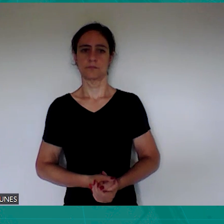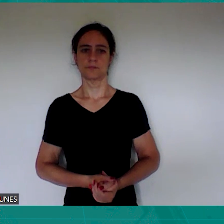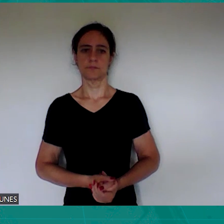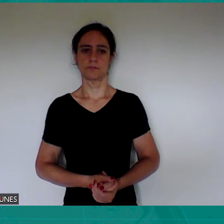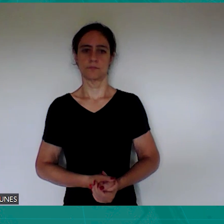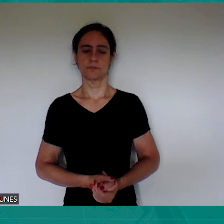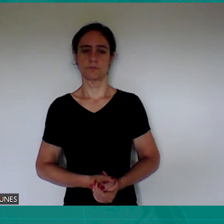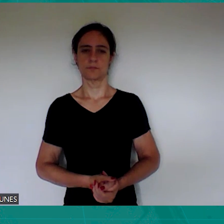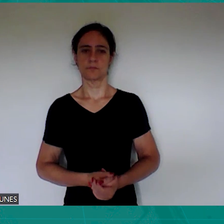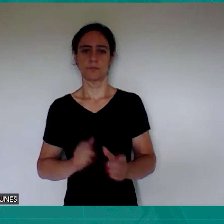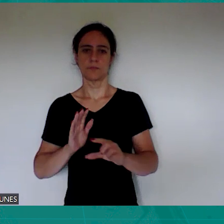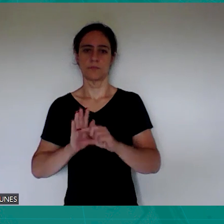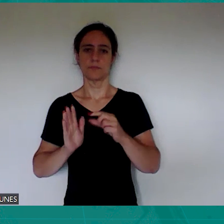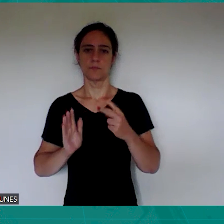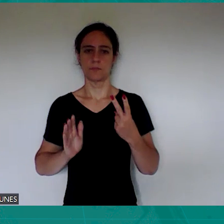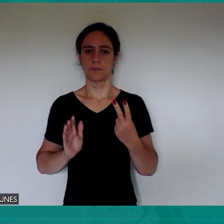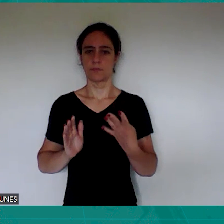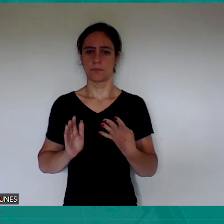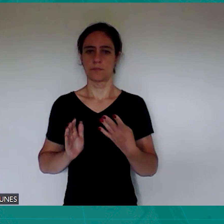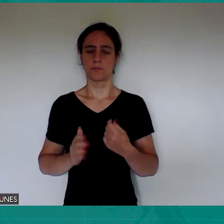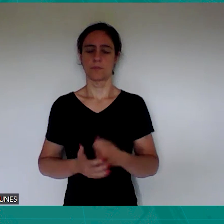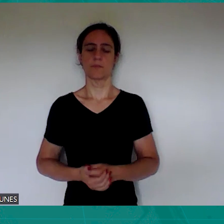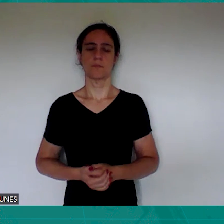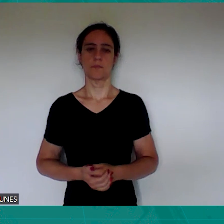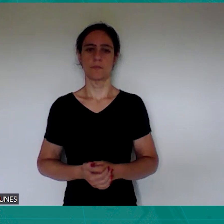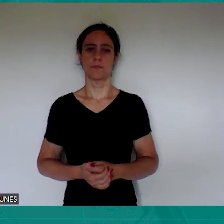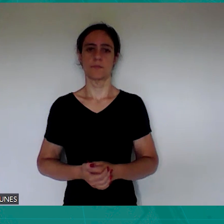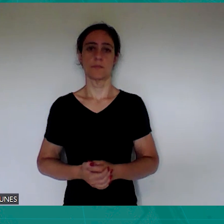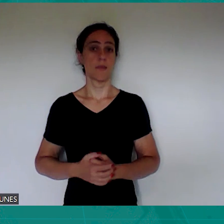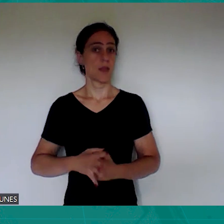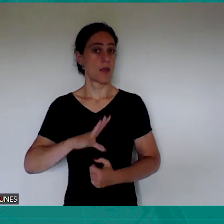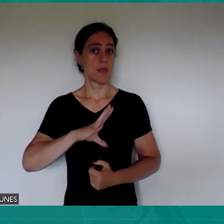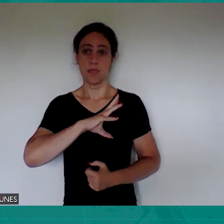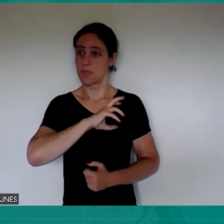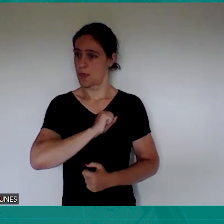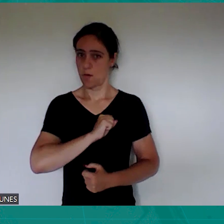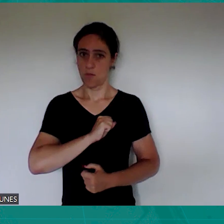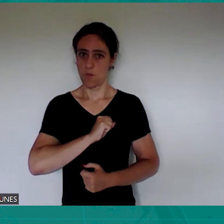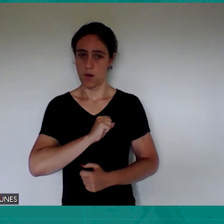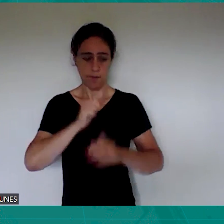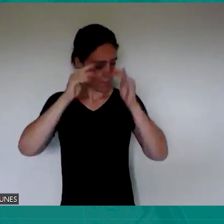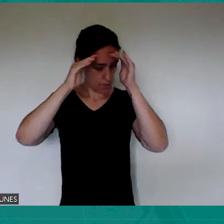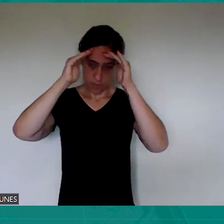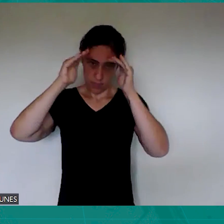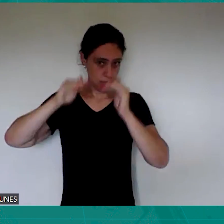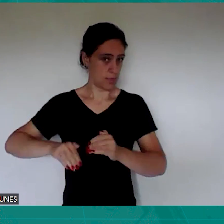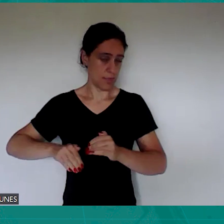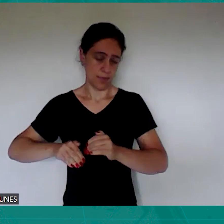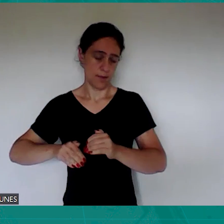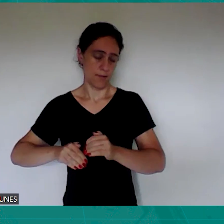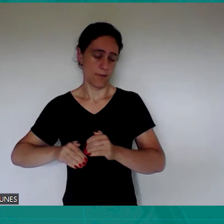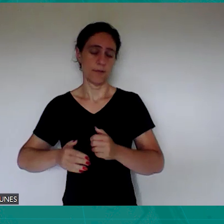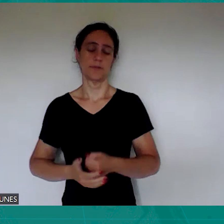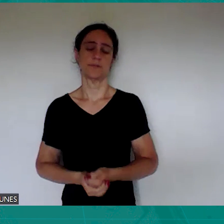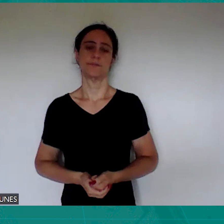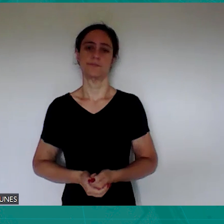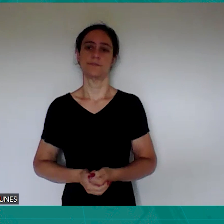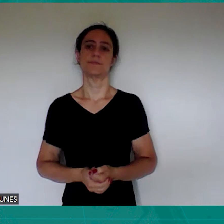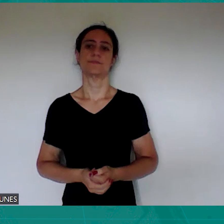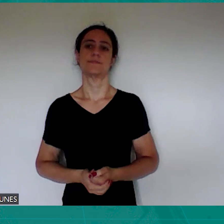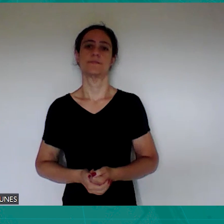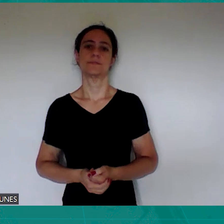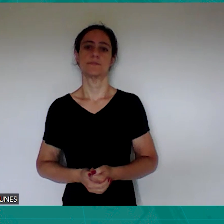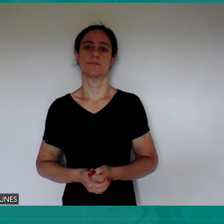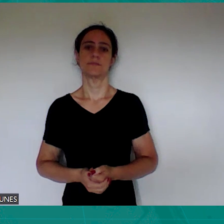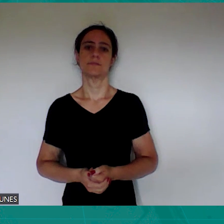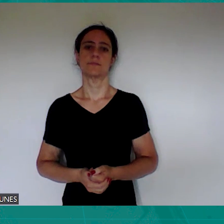Versículo 24. Quem não me ama, não guarda as minhas palavras, outra vez, não obedece às minhas palavras, e a palavra